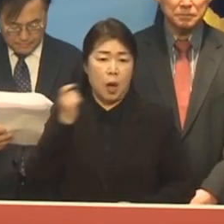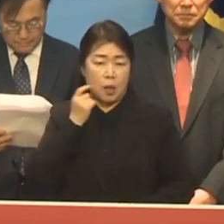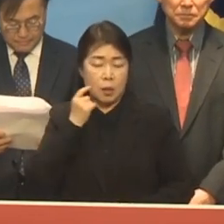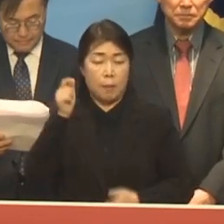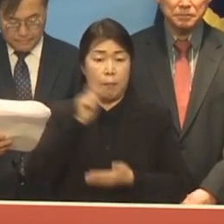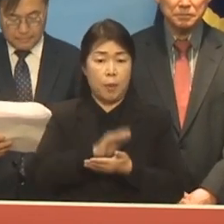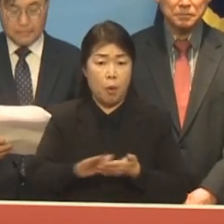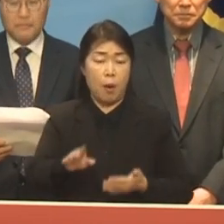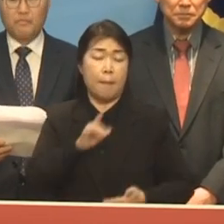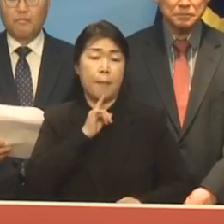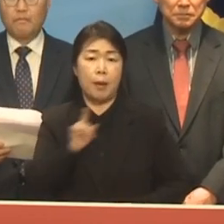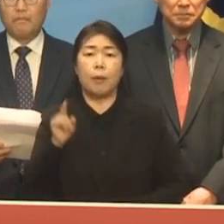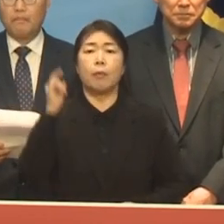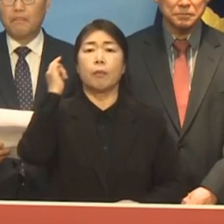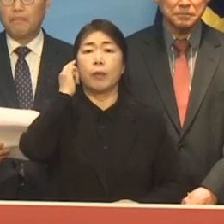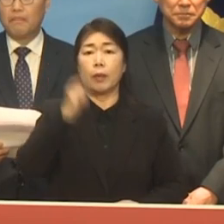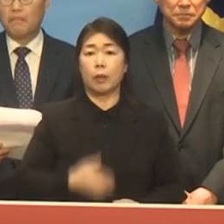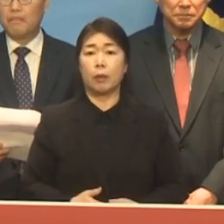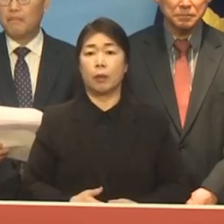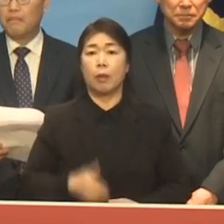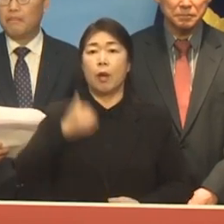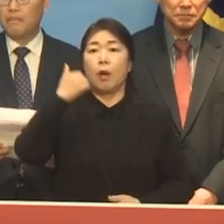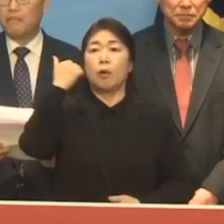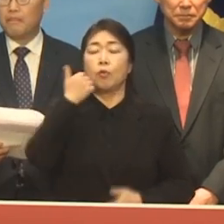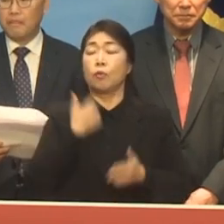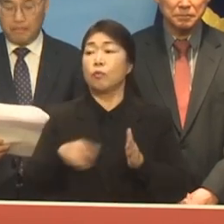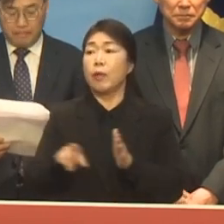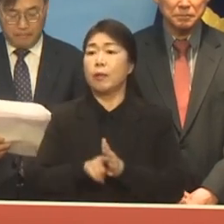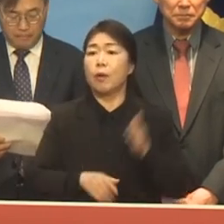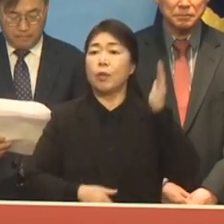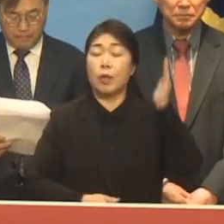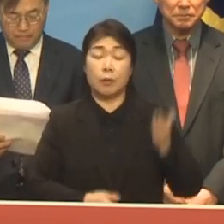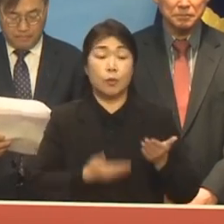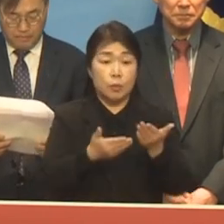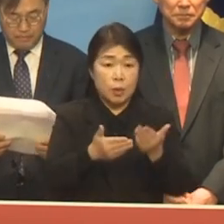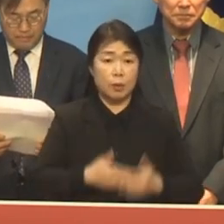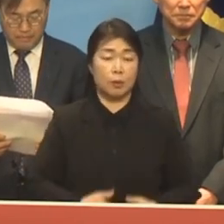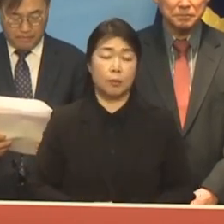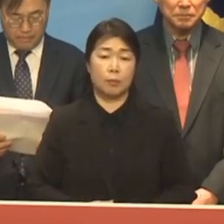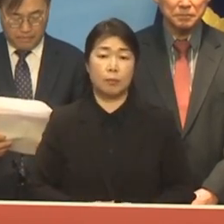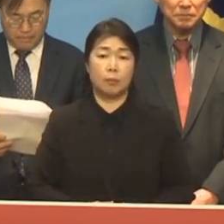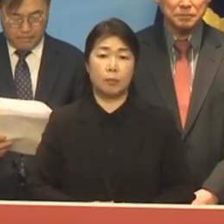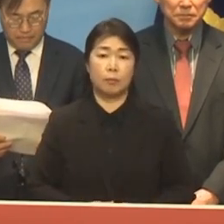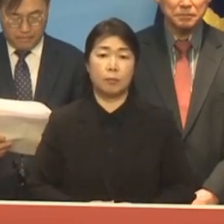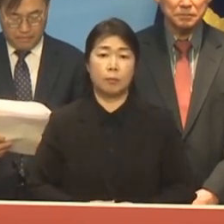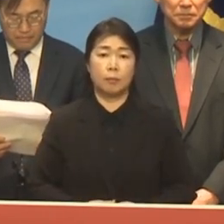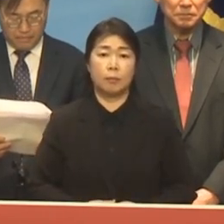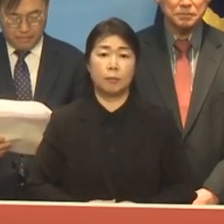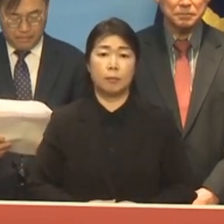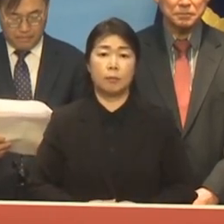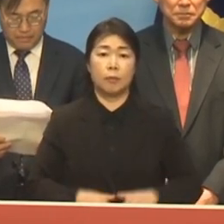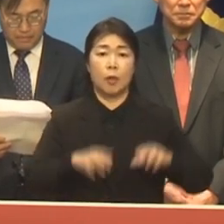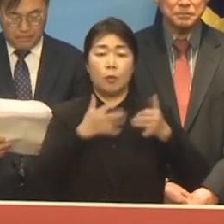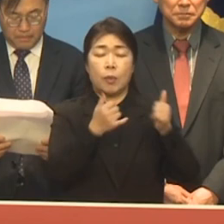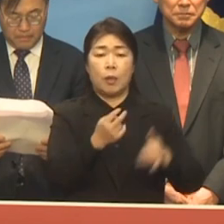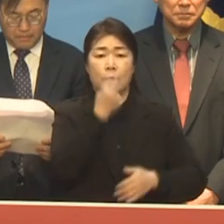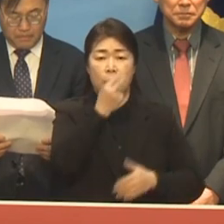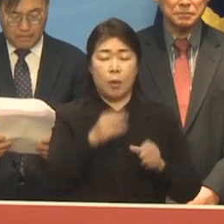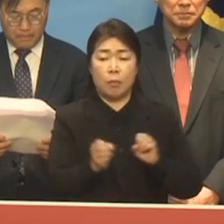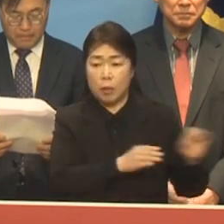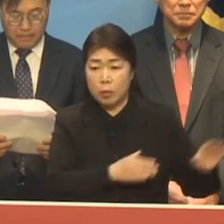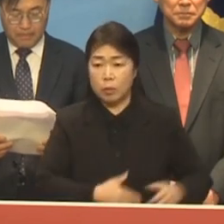게 도대체 누구를 위한 행동이고 망언인지 묻고 싶습니다. 국민의 생명을